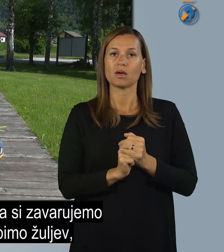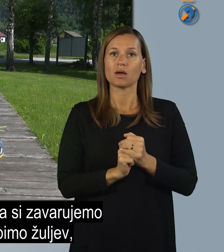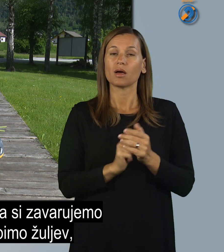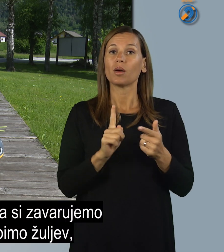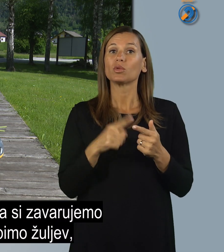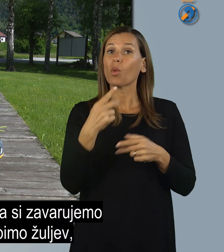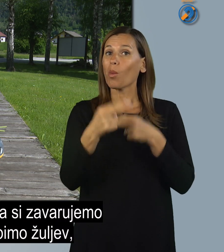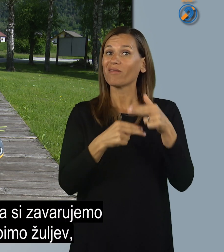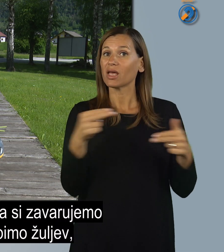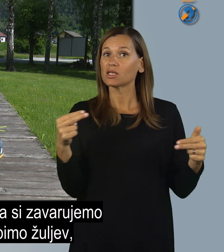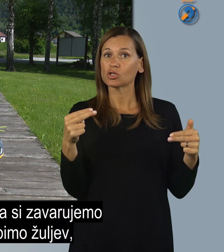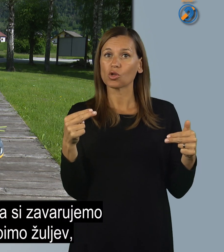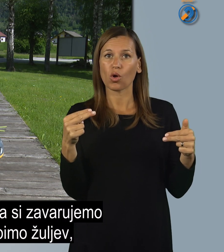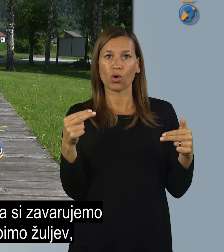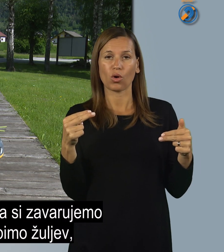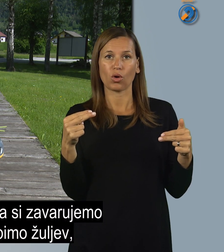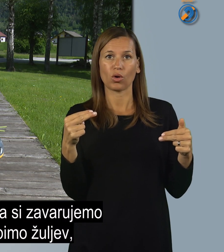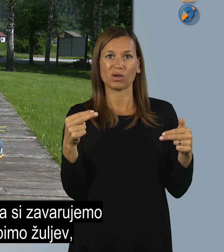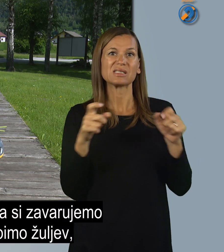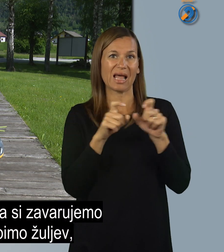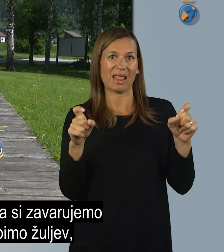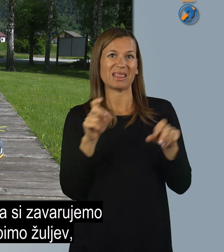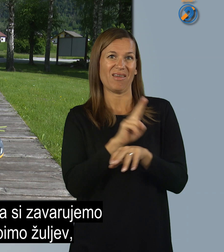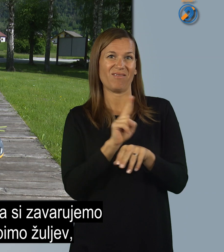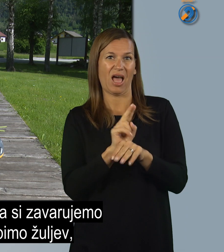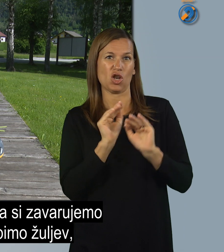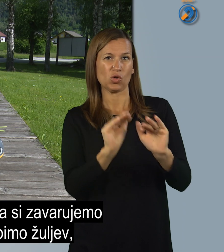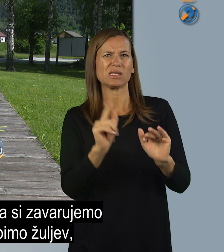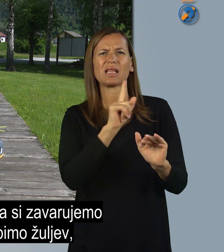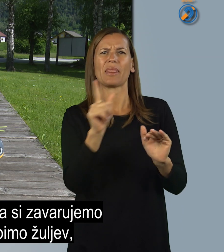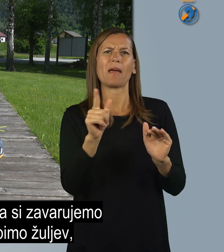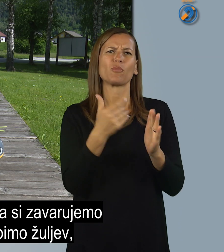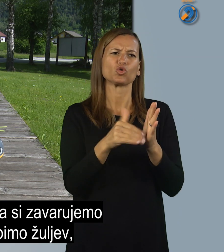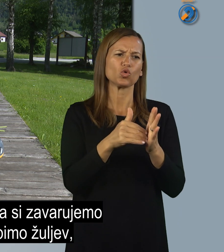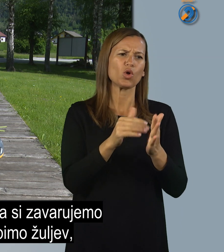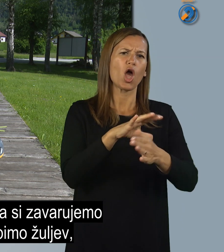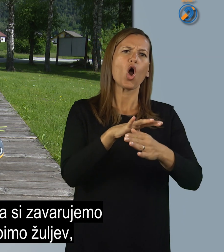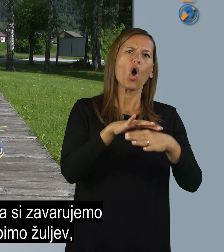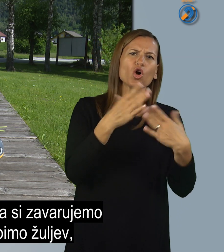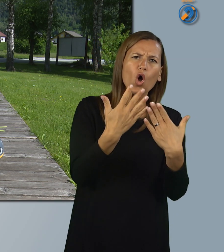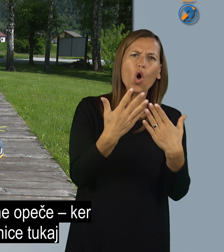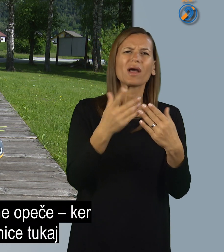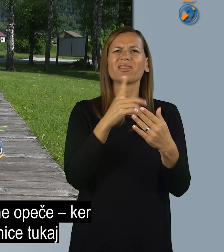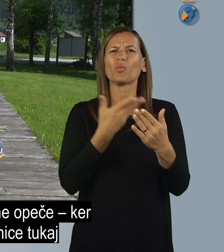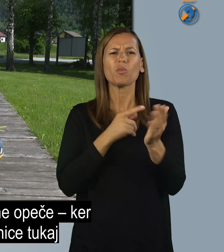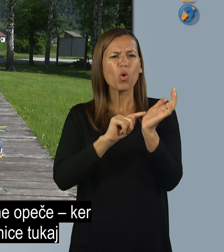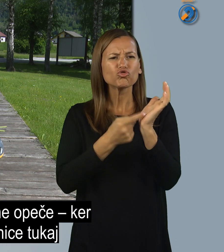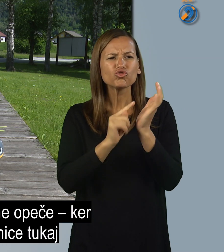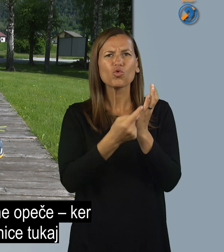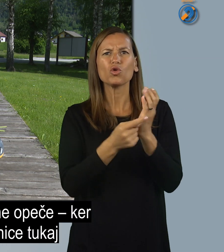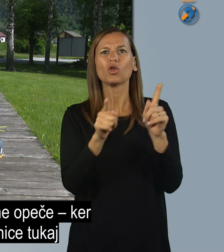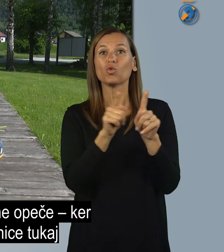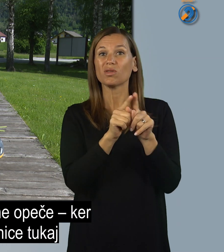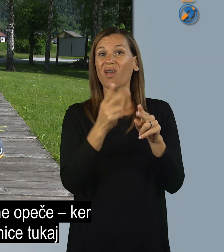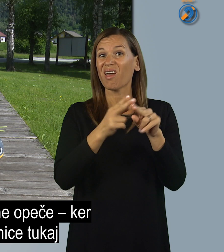Potem obvezno, predvsem zaradi varnosti, da se ne poškodujejo roke, da ne dobimo žuljev in tako naprej, da nas